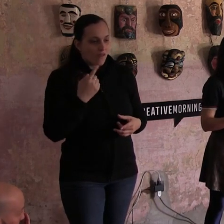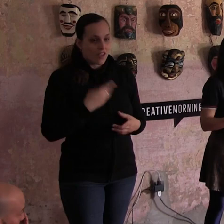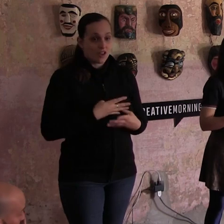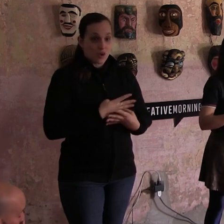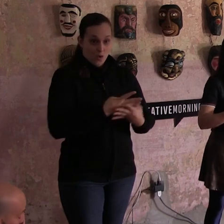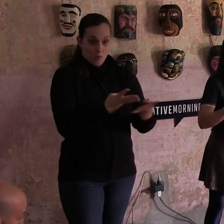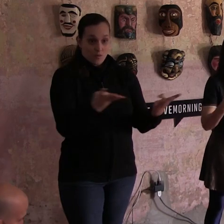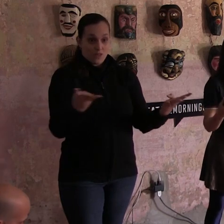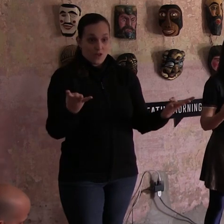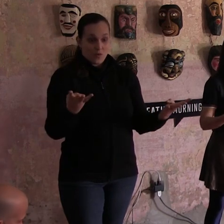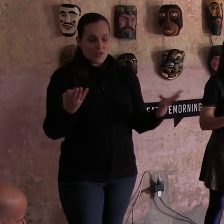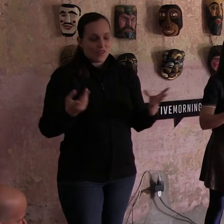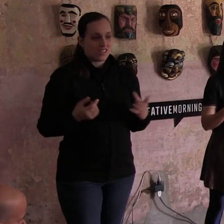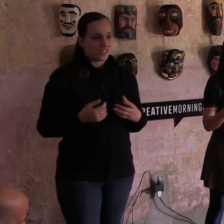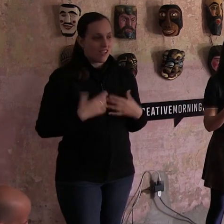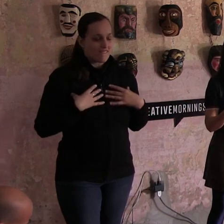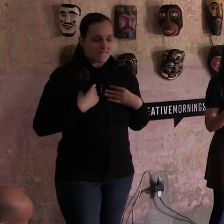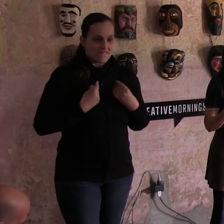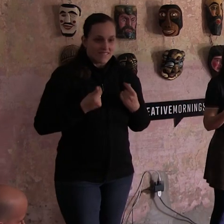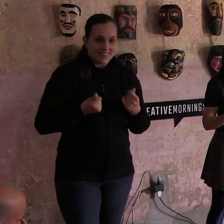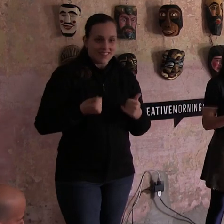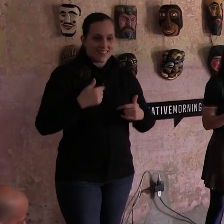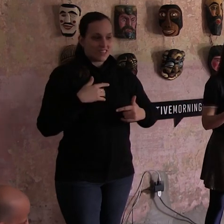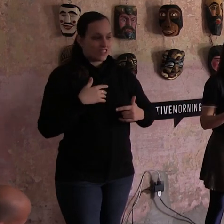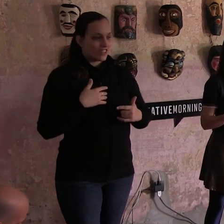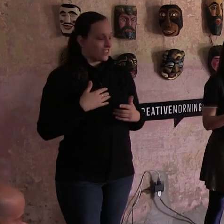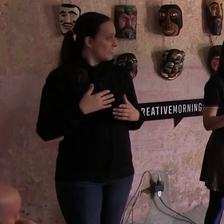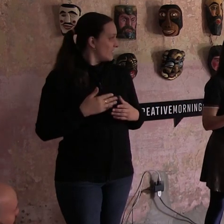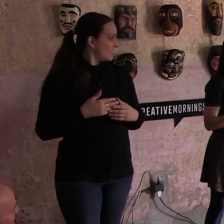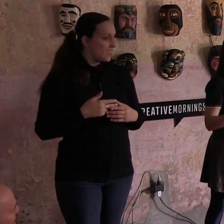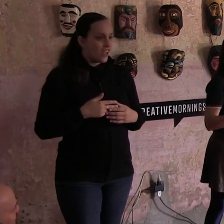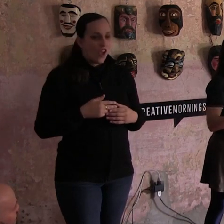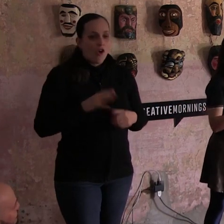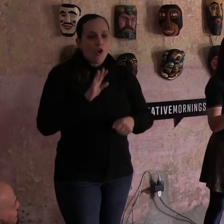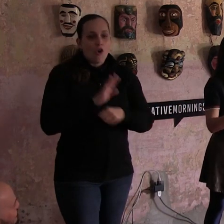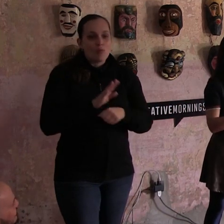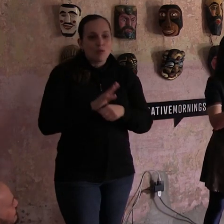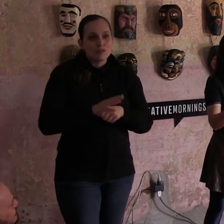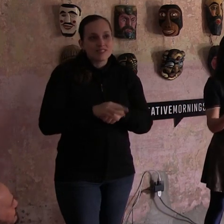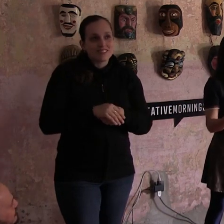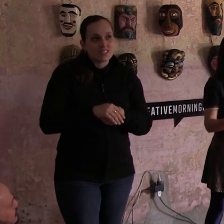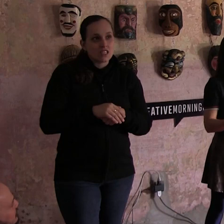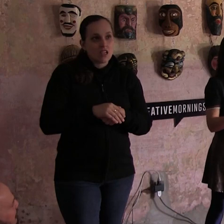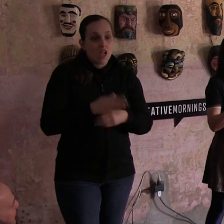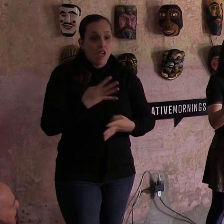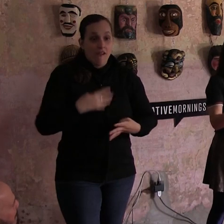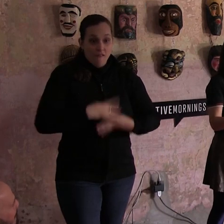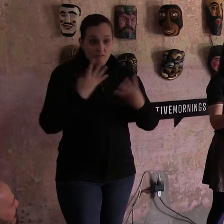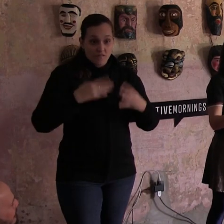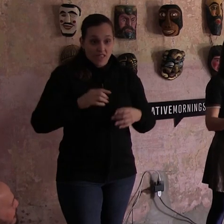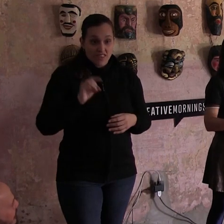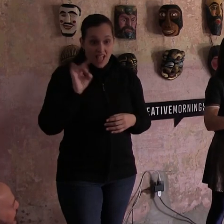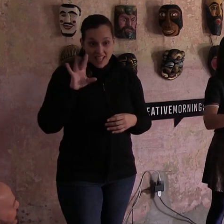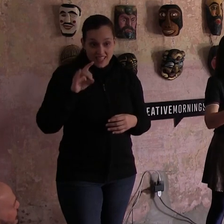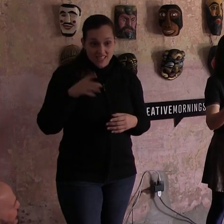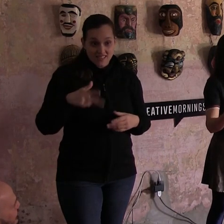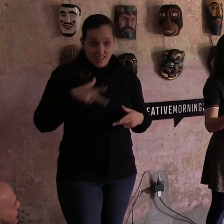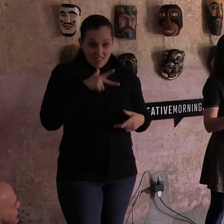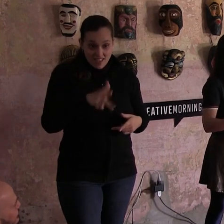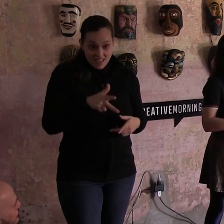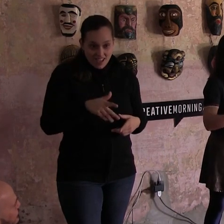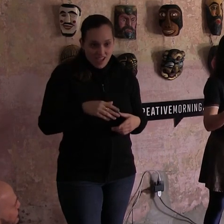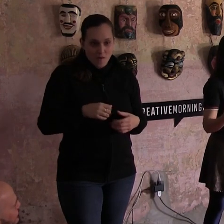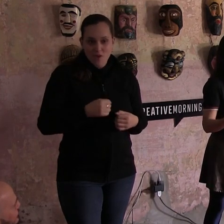un espectáculo que sea como, ¿viste cuando mostrás a tu hija a los 15 años, como a mostrar a la sociedad? Bueno, era como mostrar